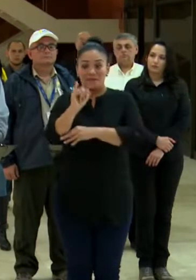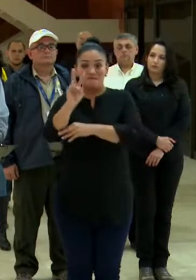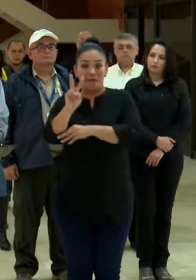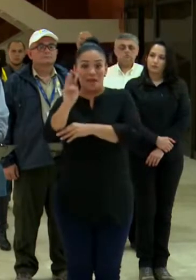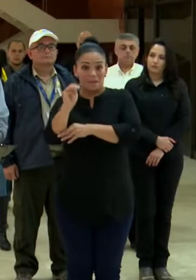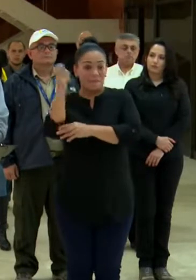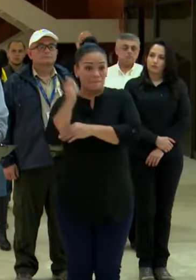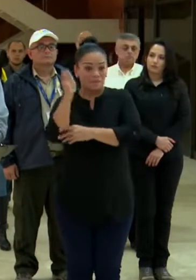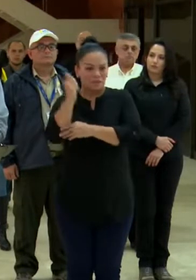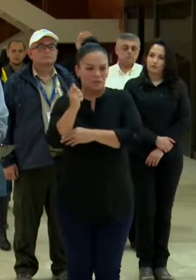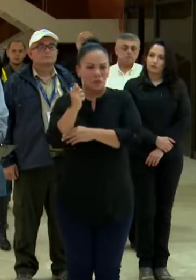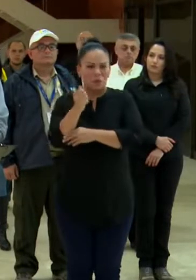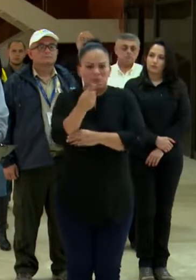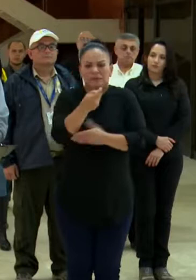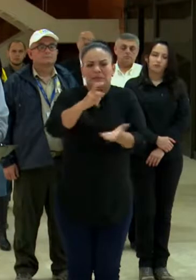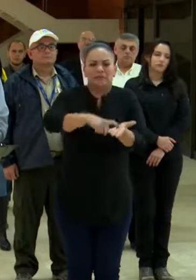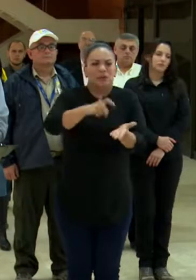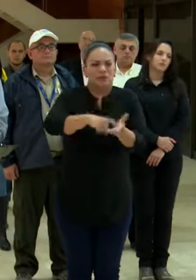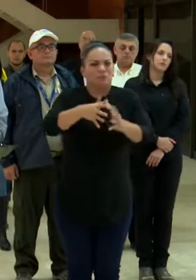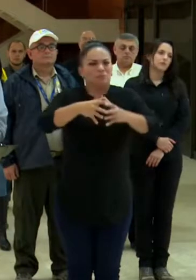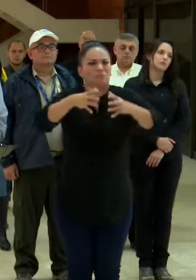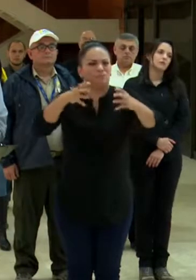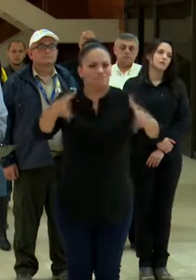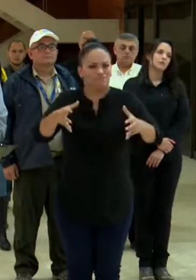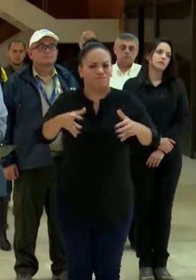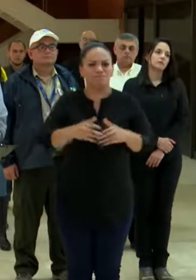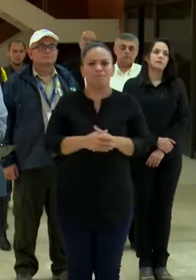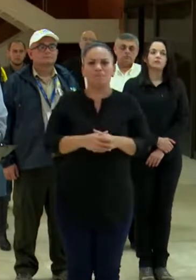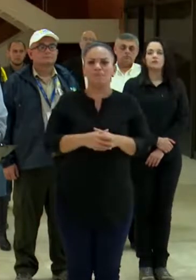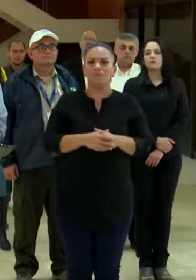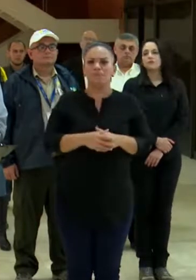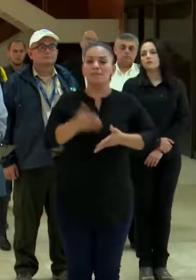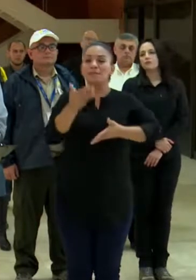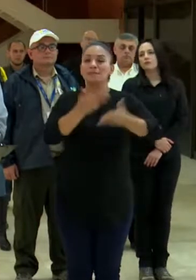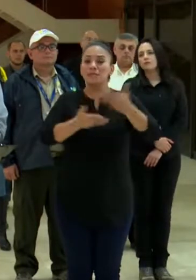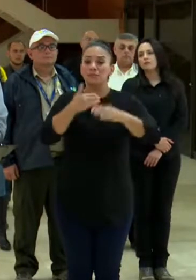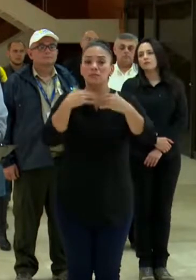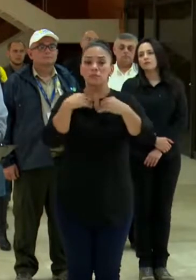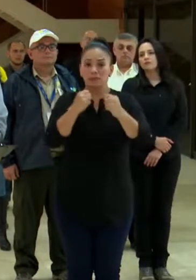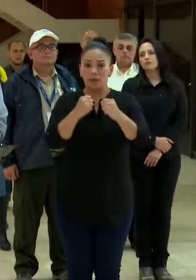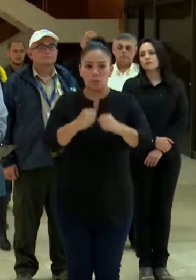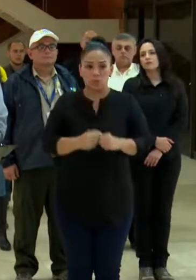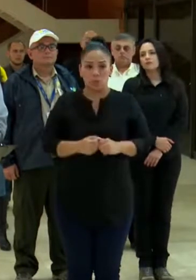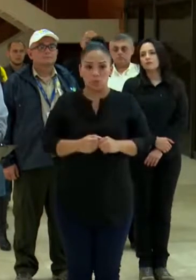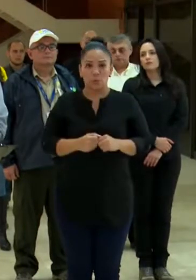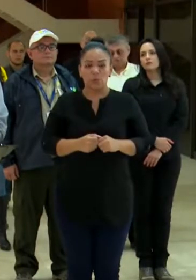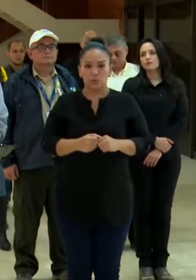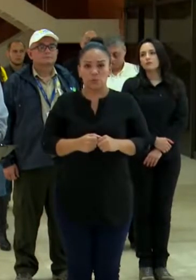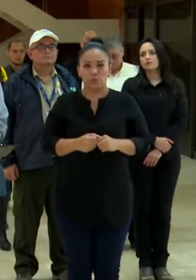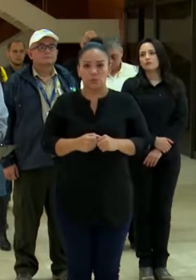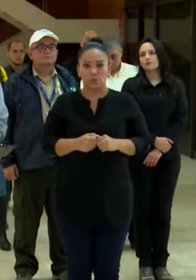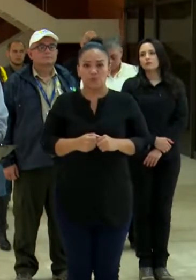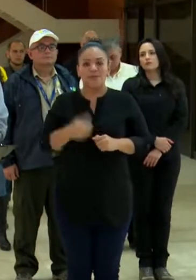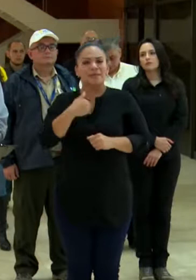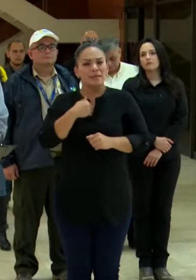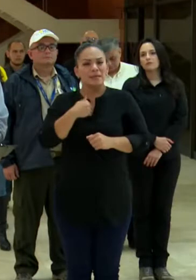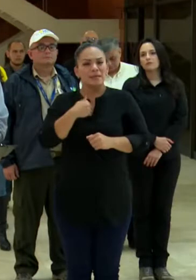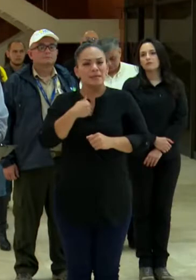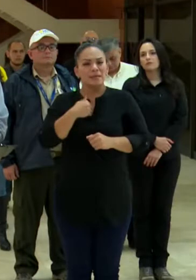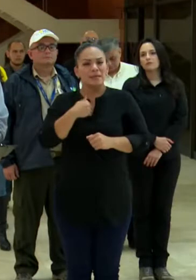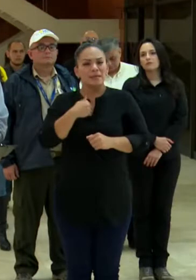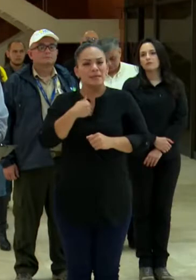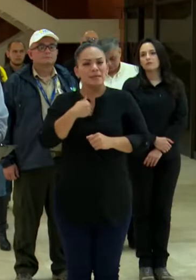un déficit enorme. El servicio de salud tiene serios